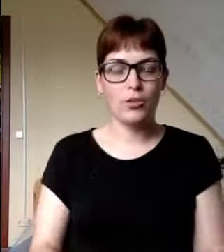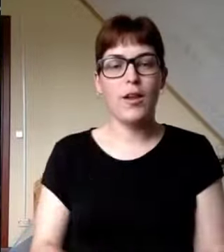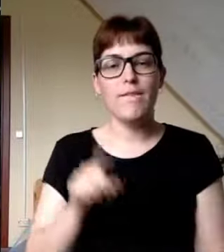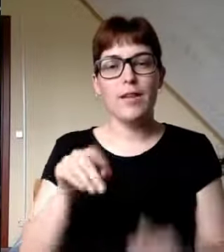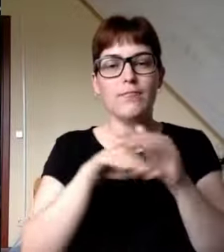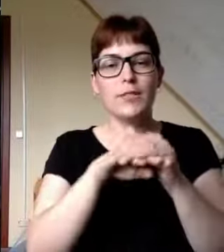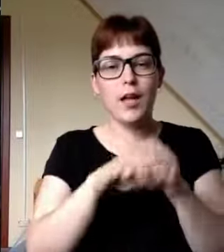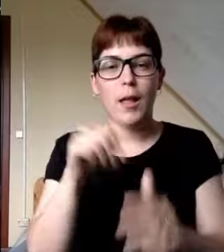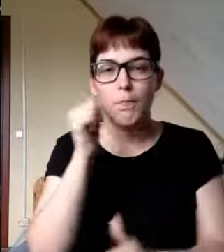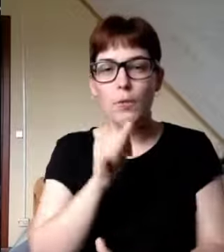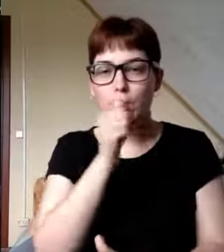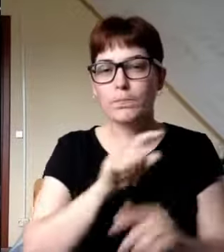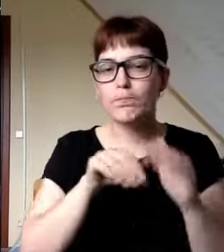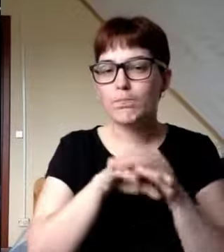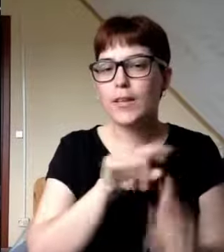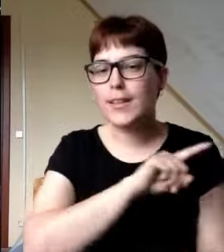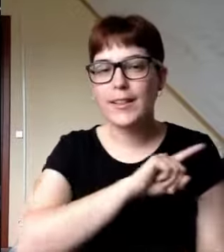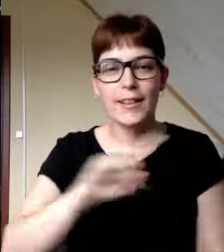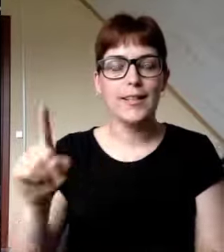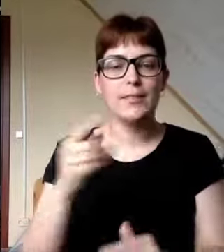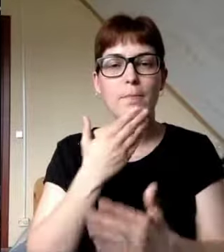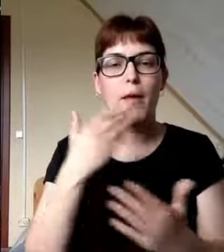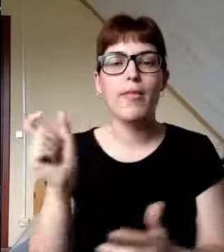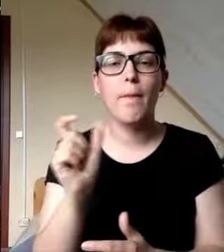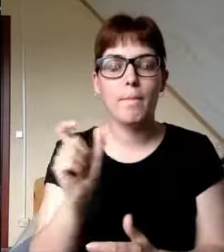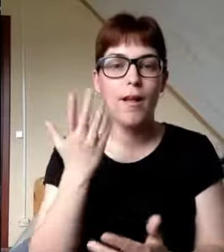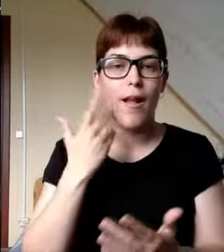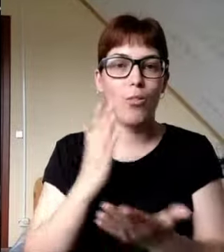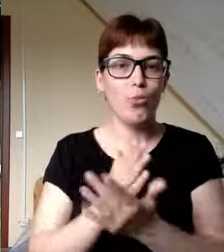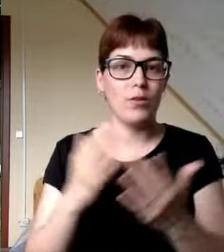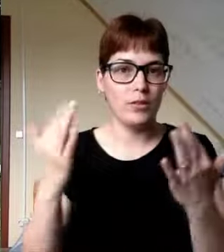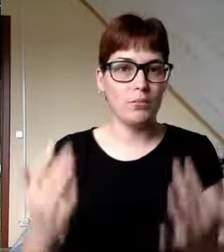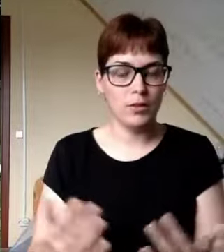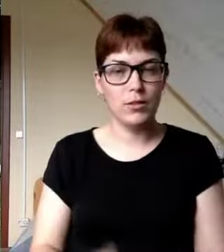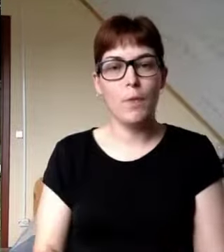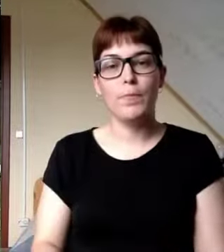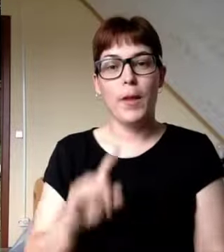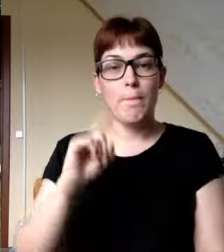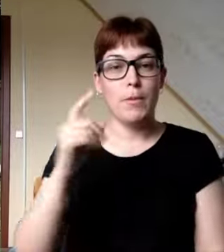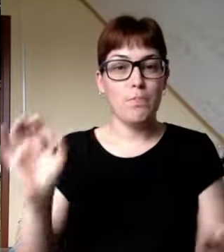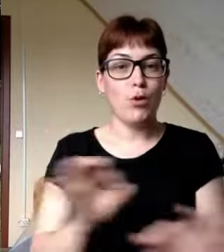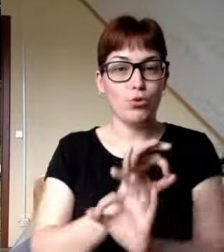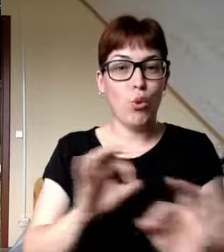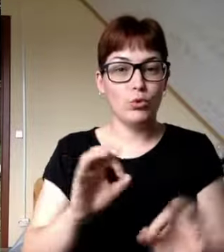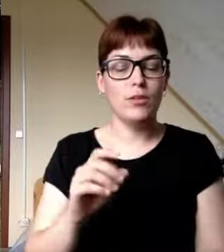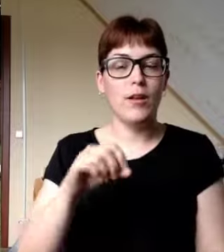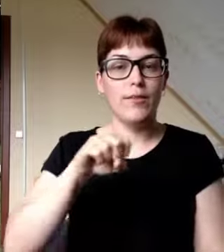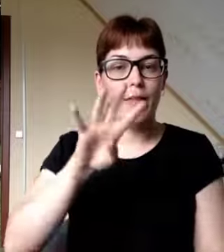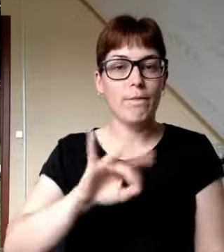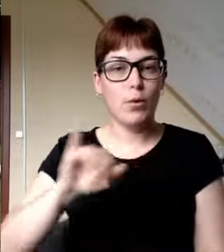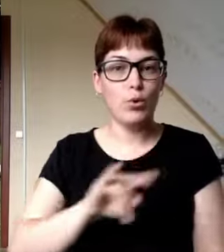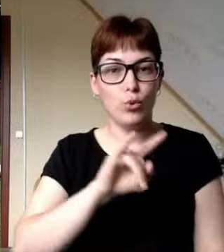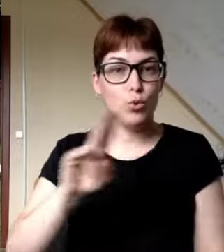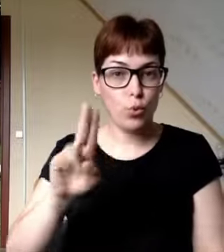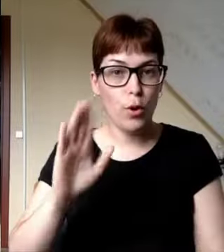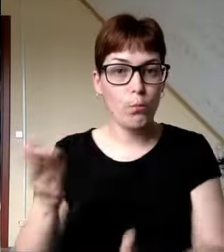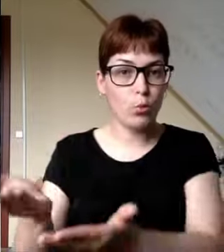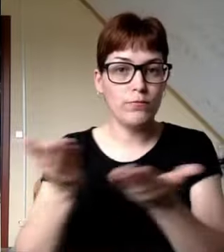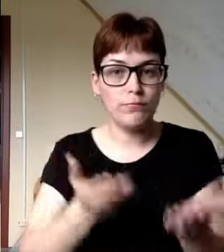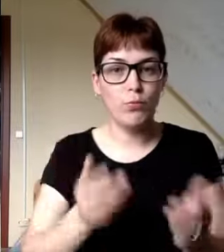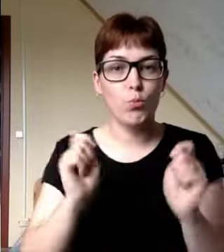pēdējai dienai pirms pasākuma. Pirmā pop-up koncertā 19. jūnijā pulkstēm 19. visosies